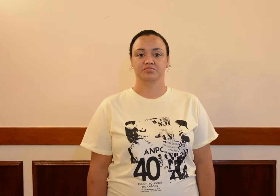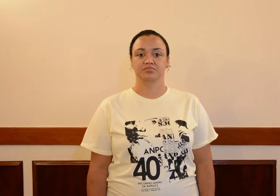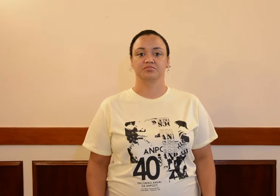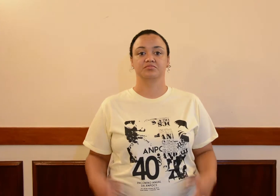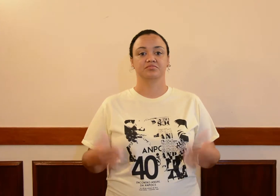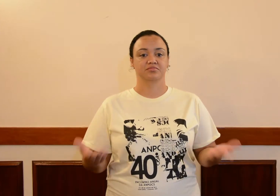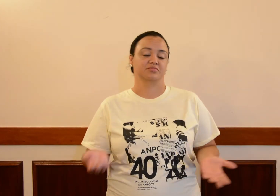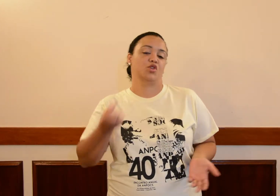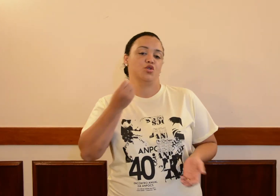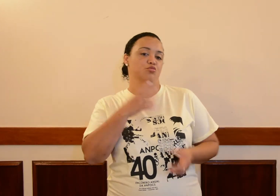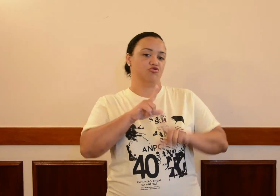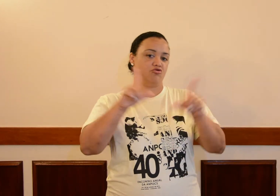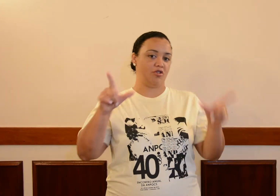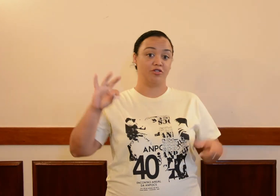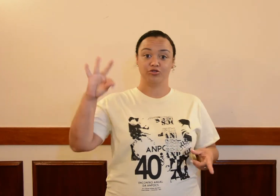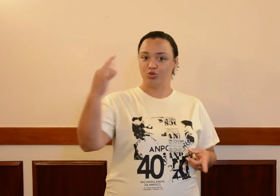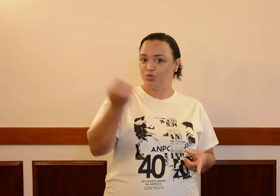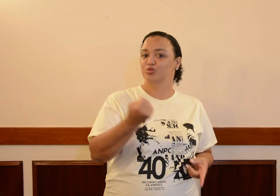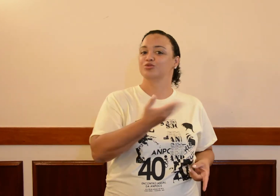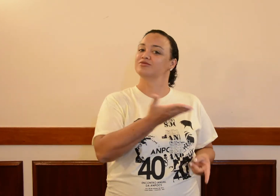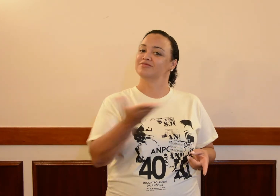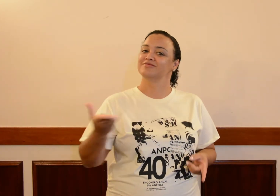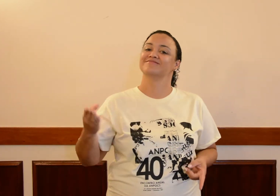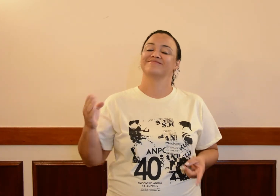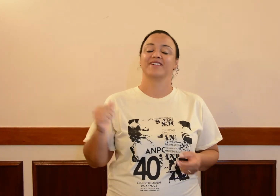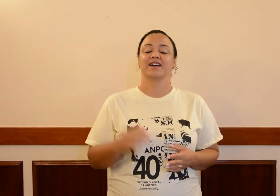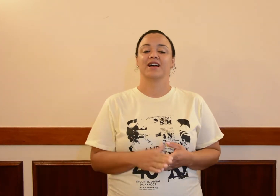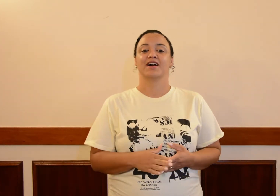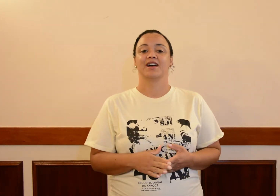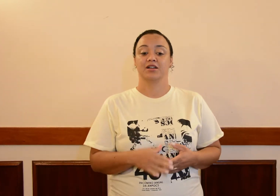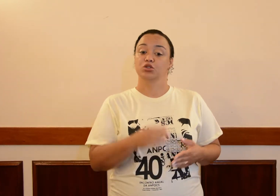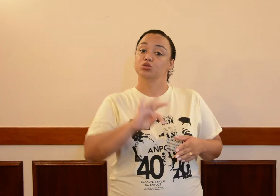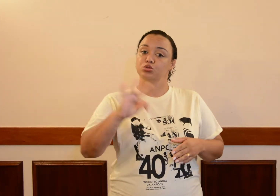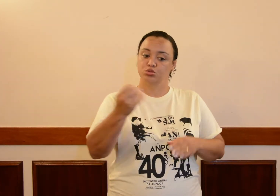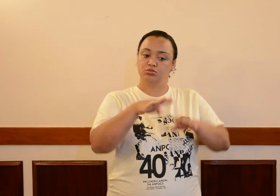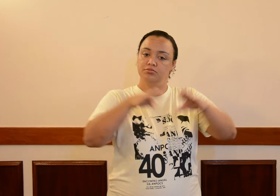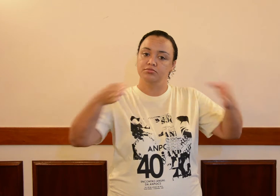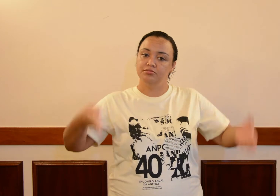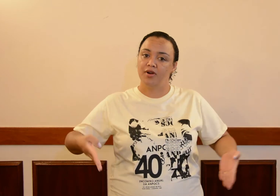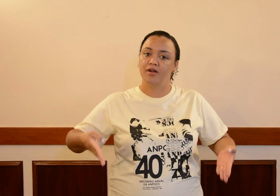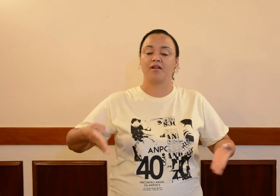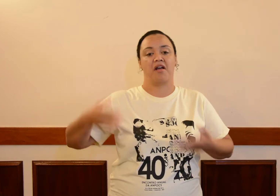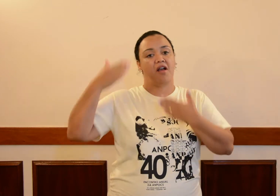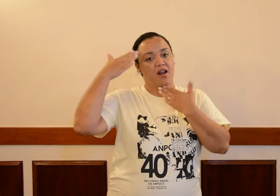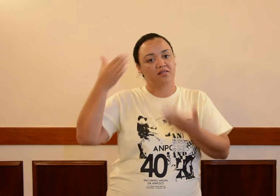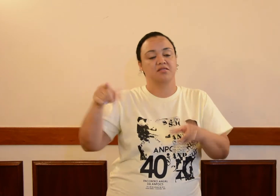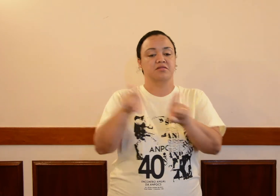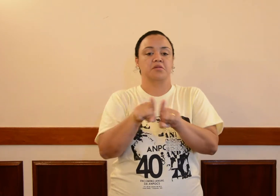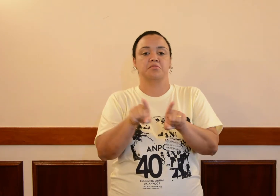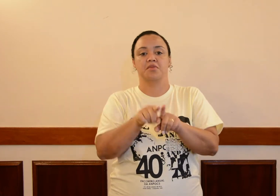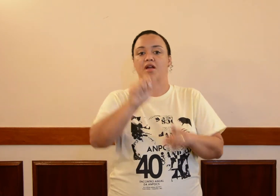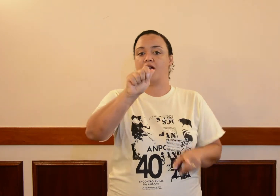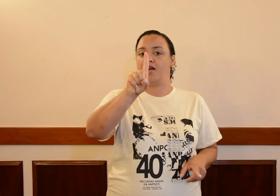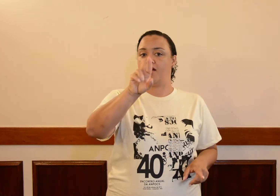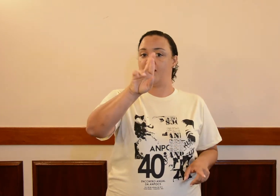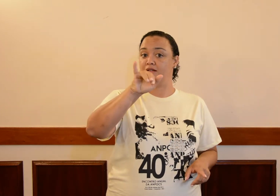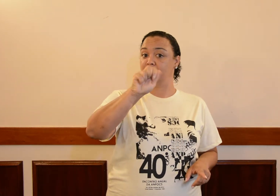dia a todos e todas. Cumprimento os membros da banca e agradeço a Adriana Dias a oportunidade de poder compartilhar um pouco da pesquisa com